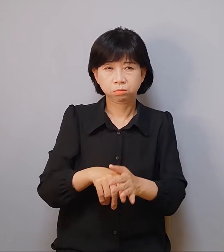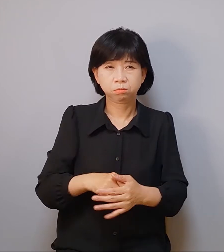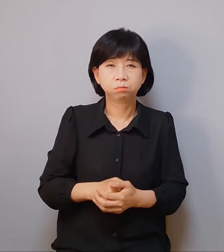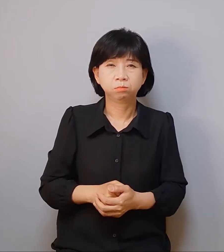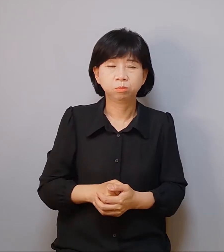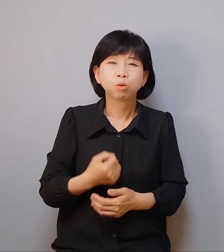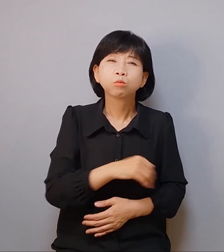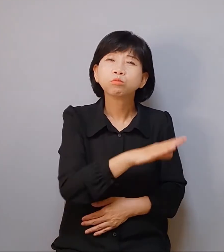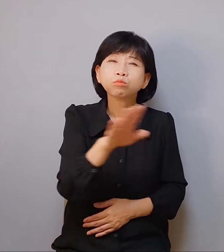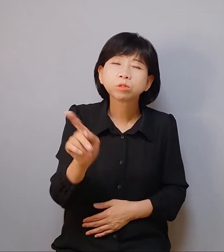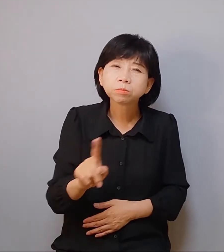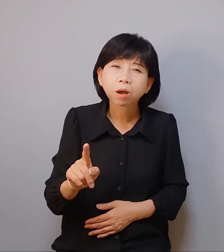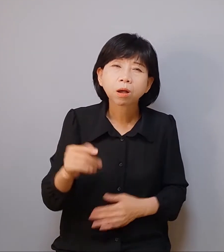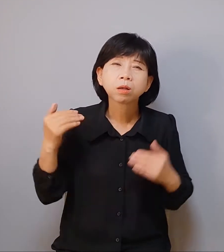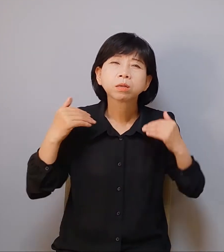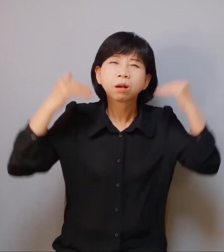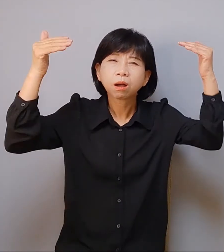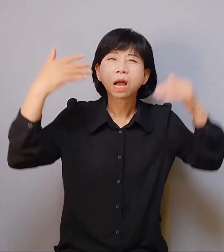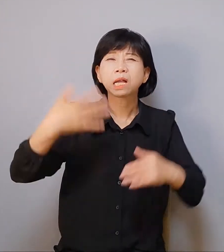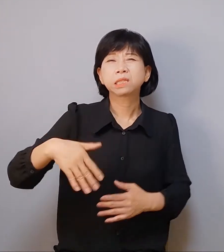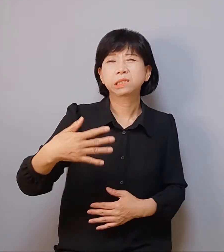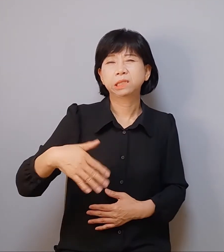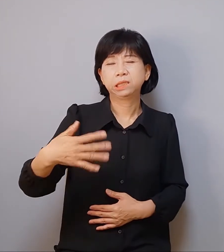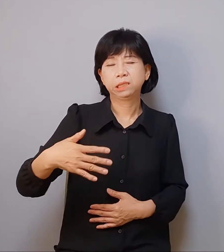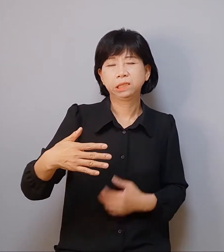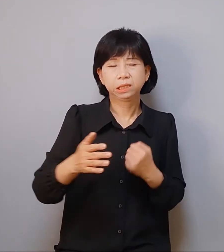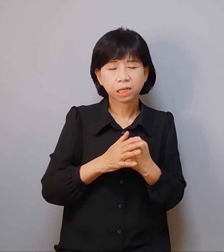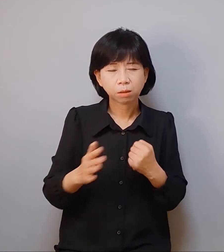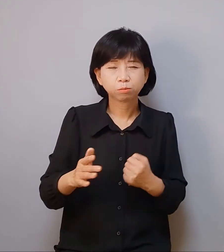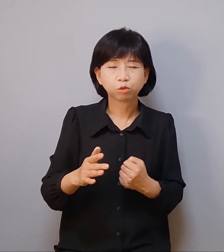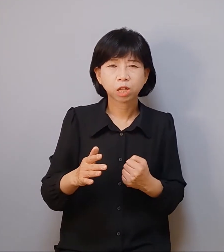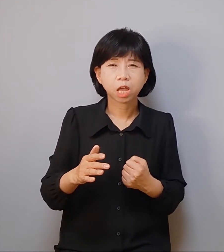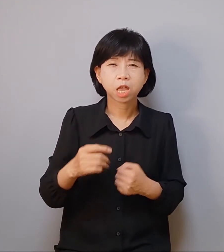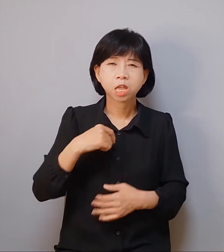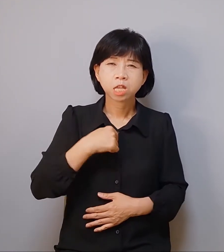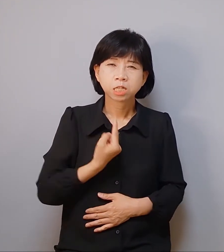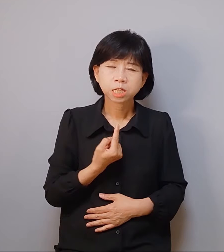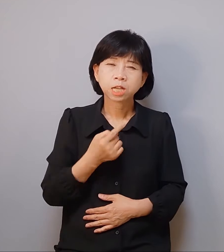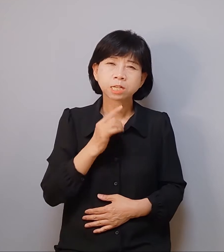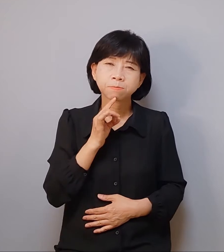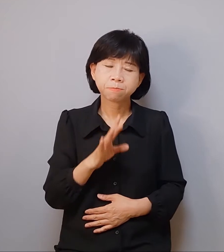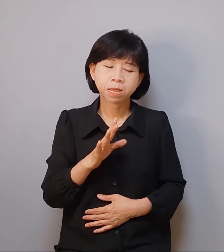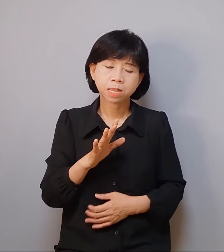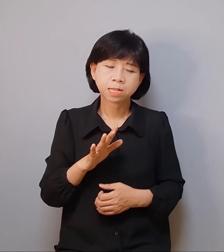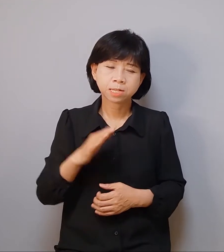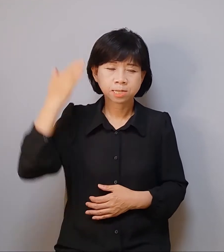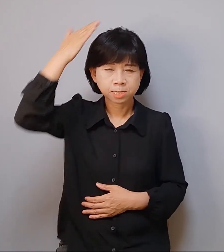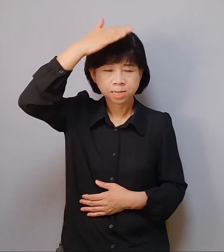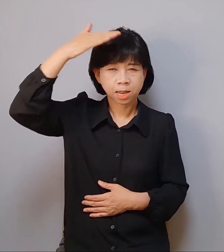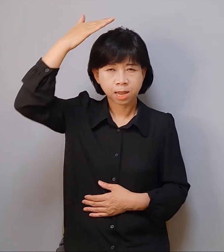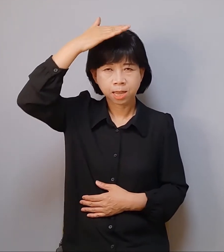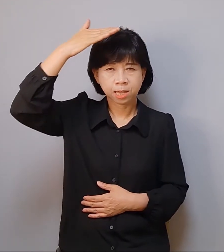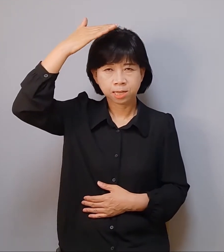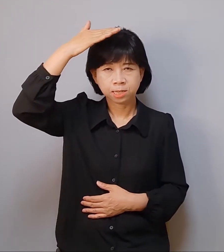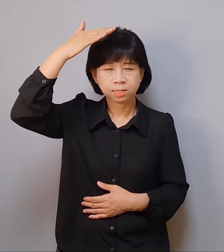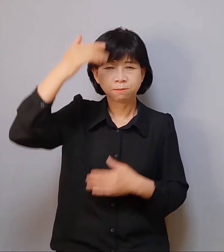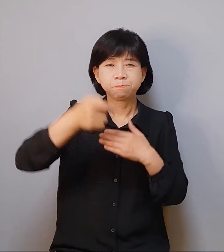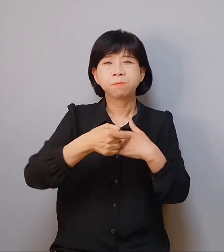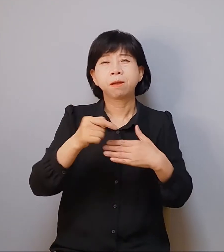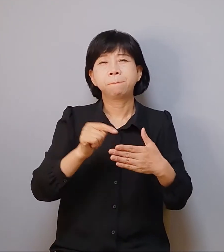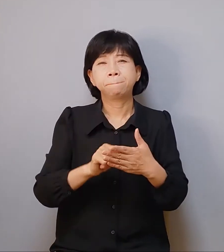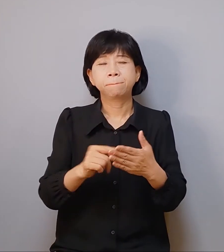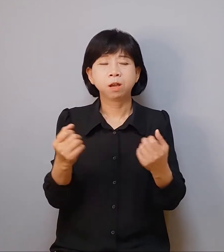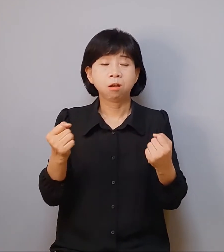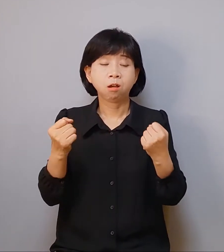미성숙하니까 자기밖에 모르는 거죠. 자기애라고 해요. 자기를 사랑하는 그 마음. 건강한